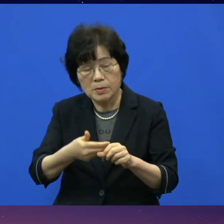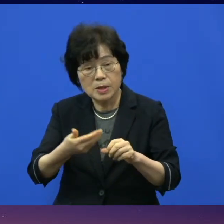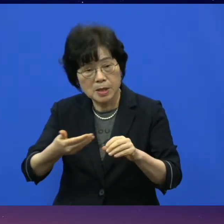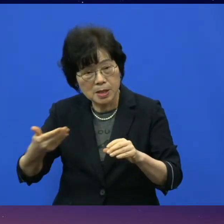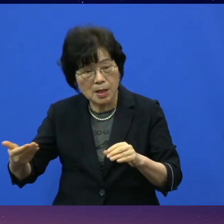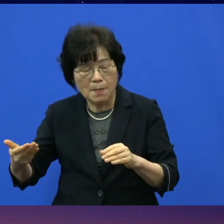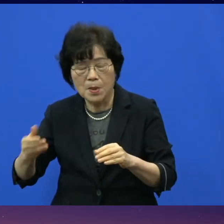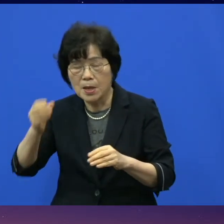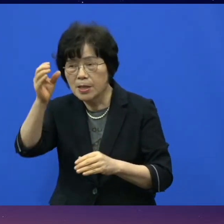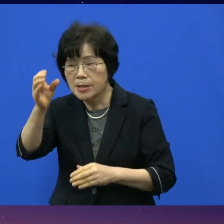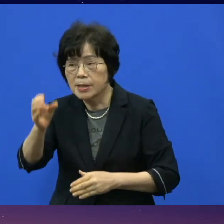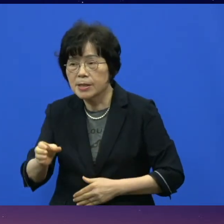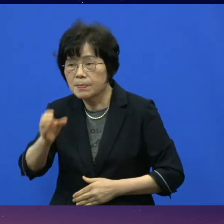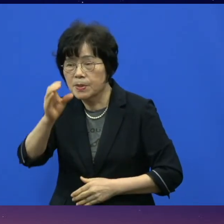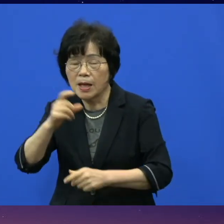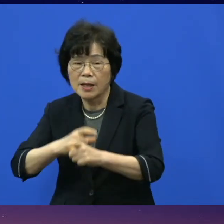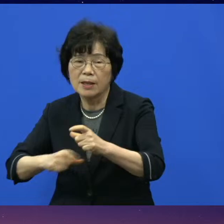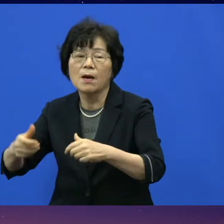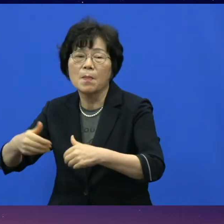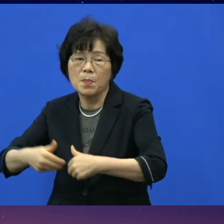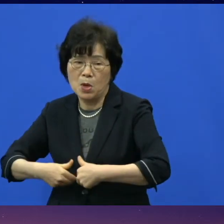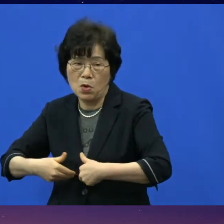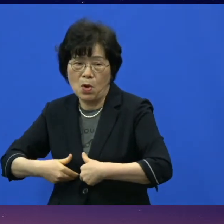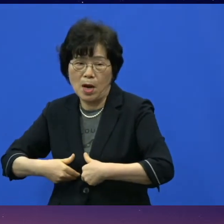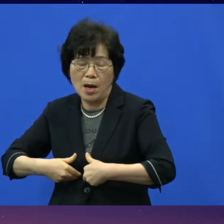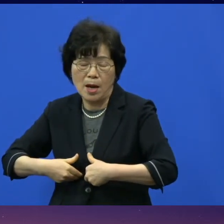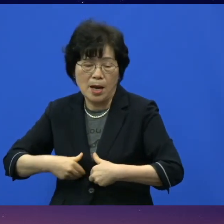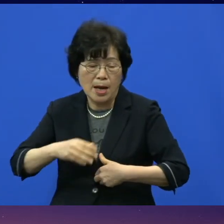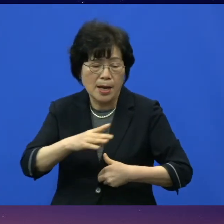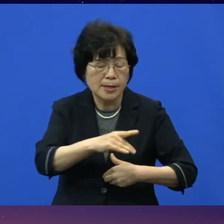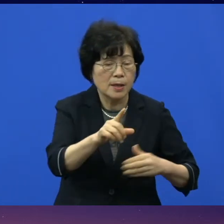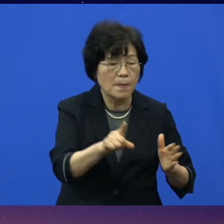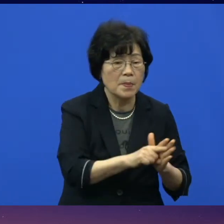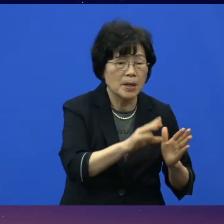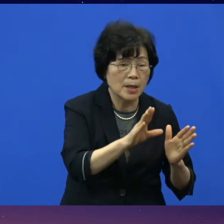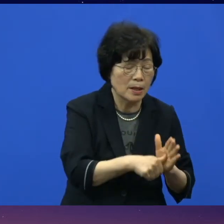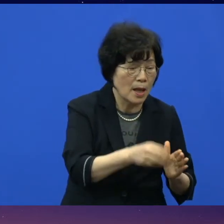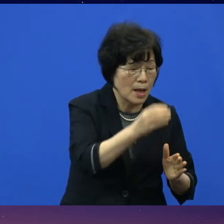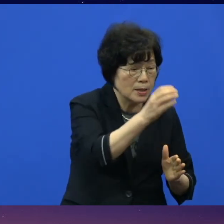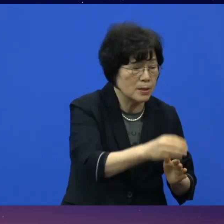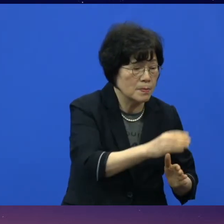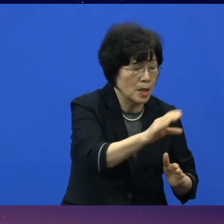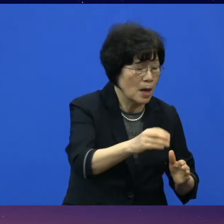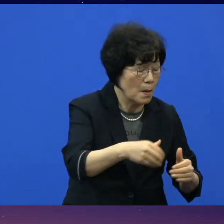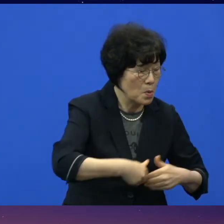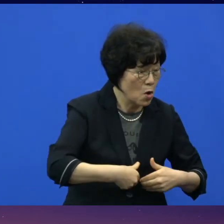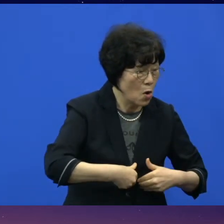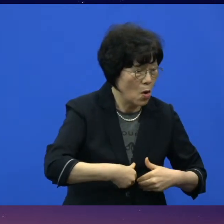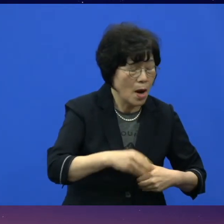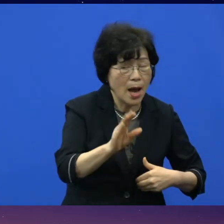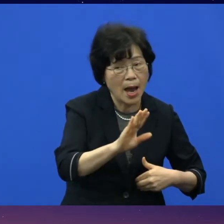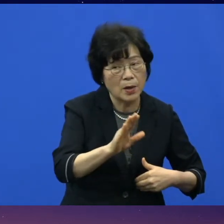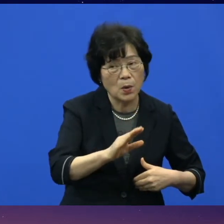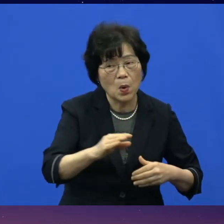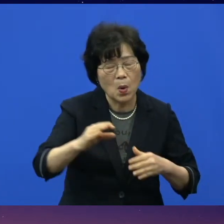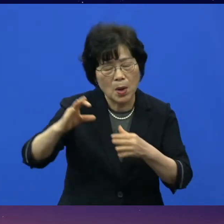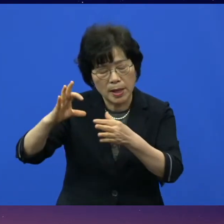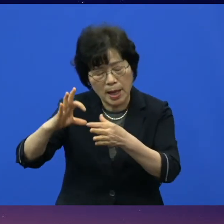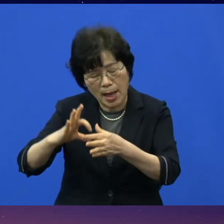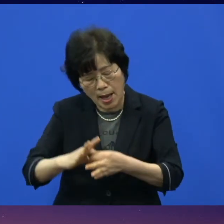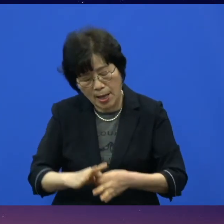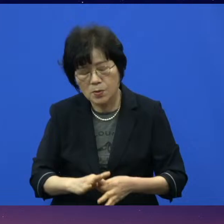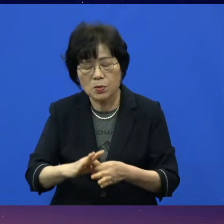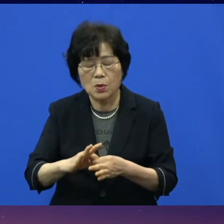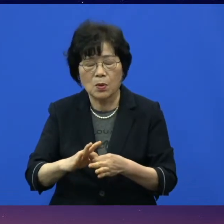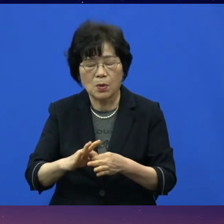그 십자가는 예수 믿는 이 초기의 신자들이나 필요한 것으로 생각하면 안 돼요, 여러분. 여러분, 신앙의